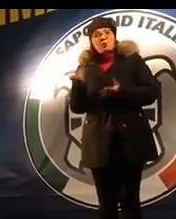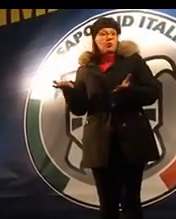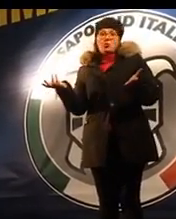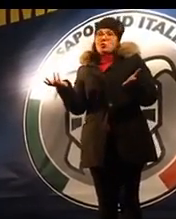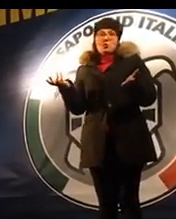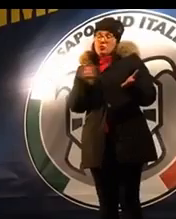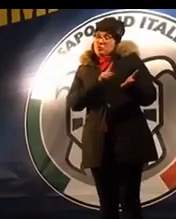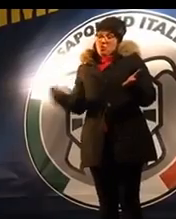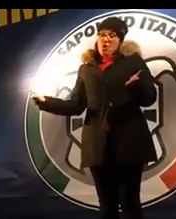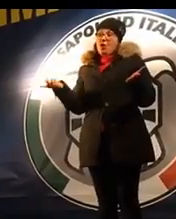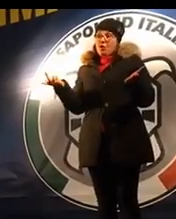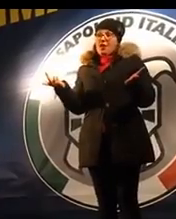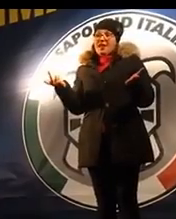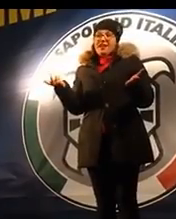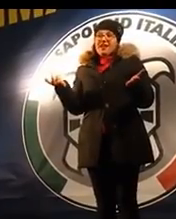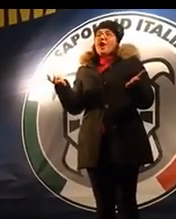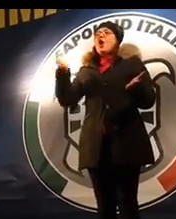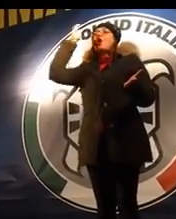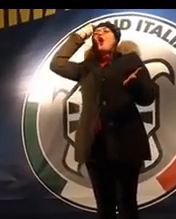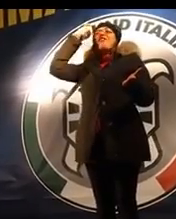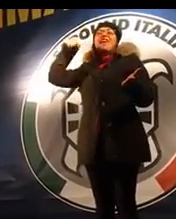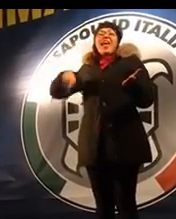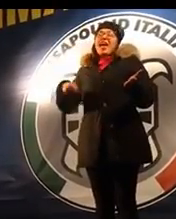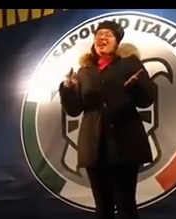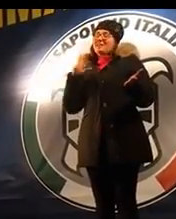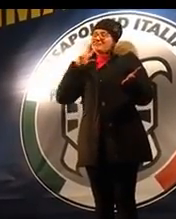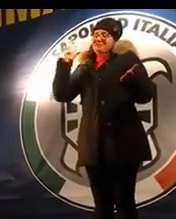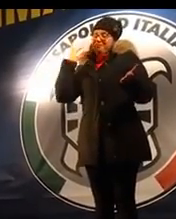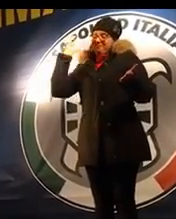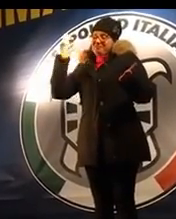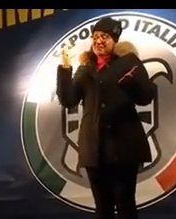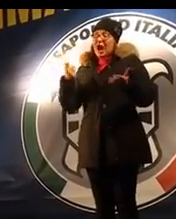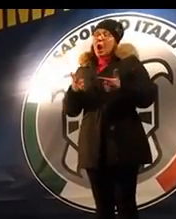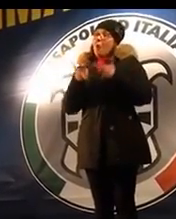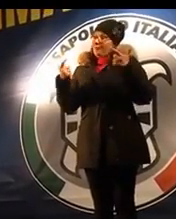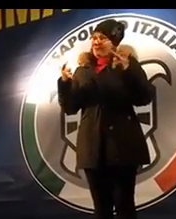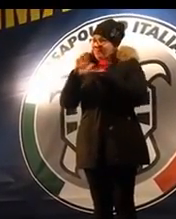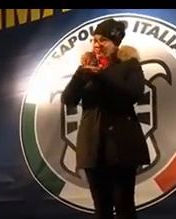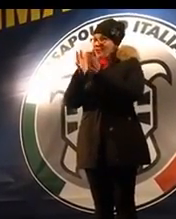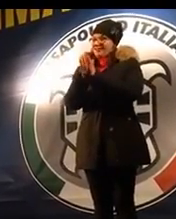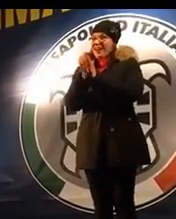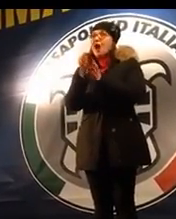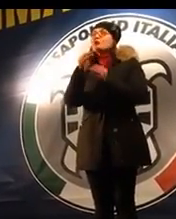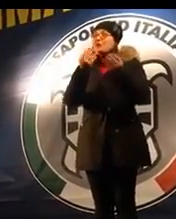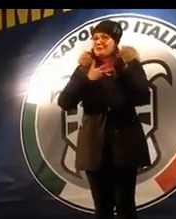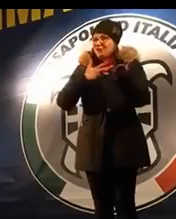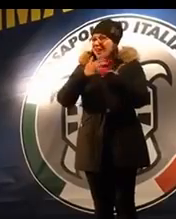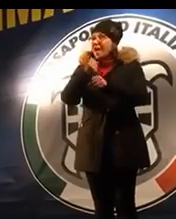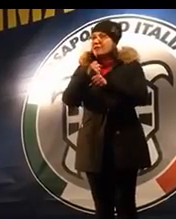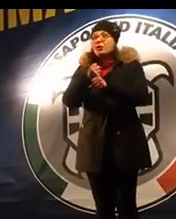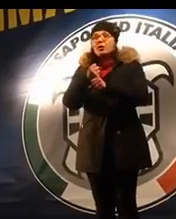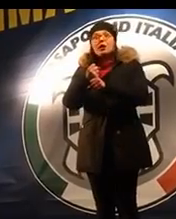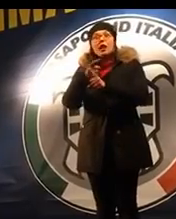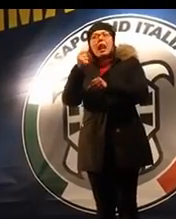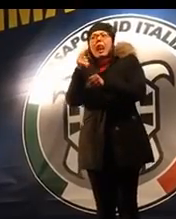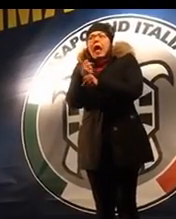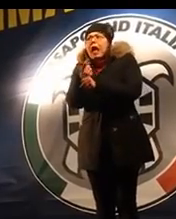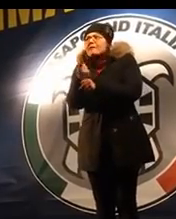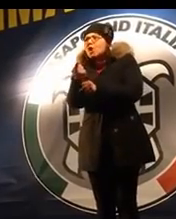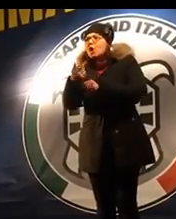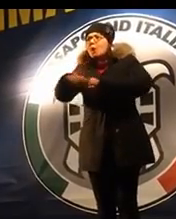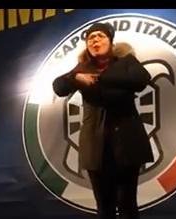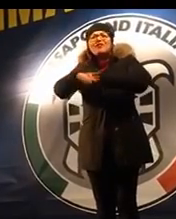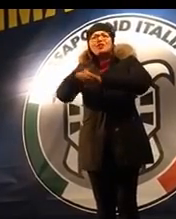Perché il governo si fa grande dicendo che sono aumentati i contratti, che i giovani hanno lavoro, ma è questo il lavoro precario che